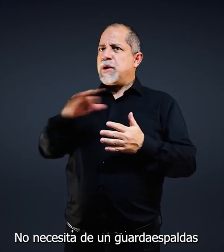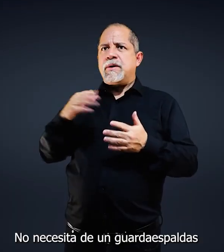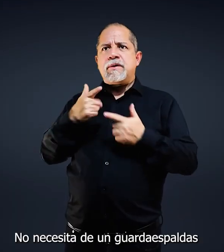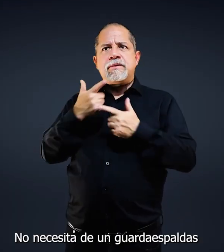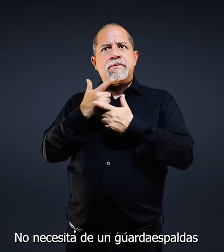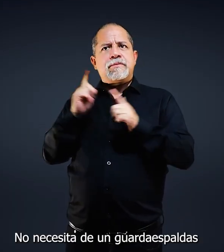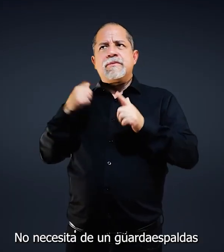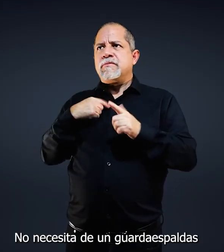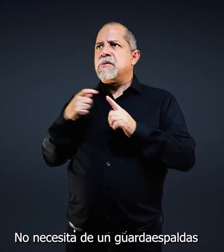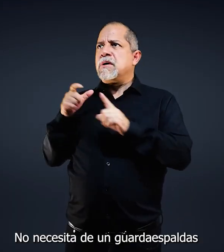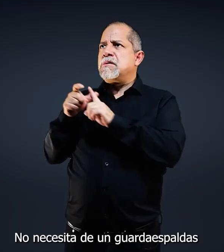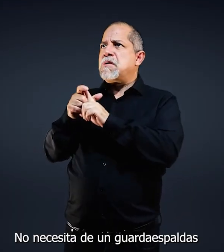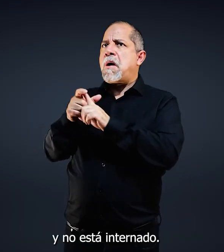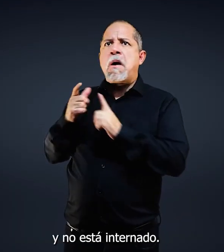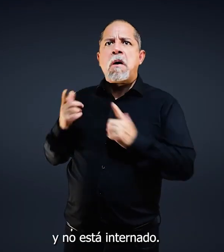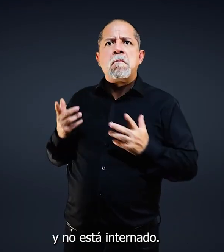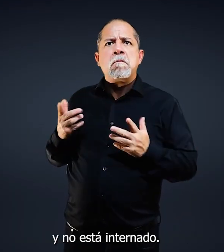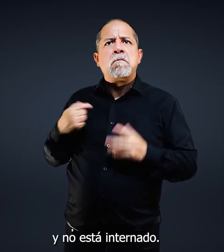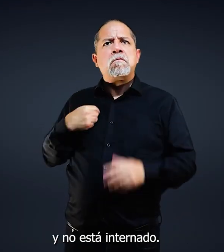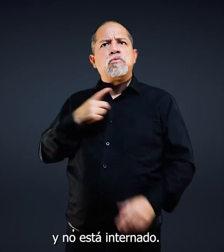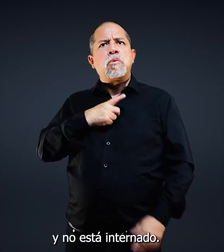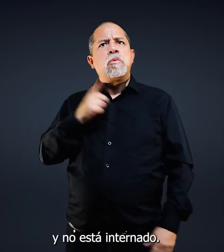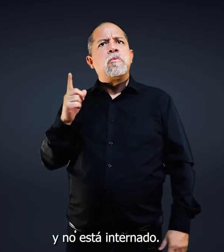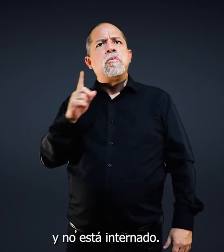de un guardaespaldas y no está internado.